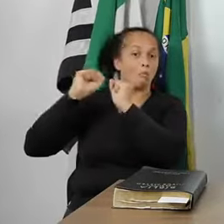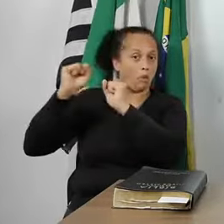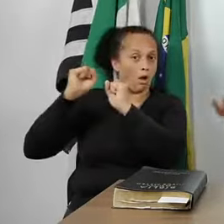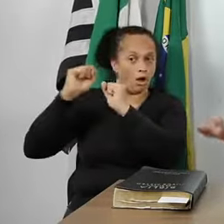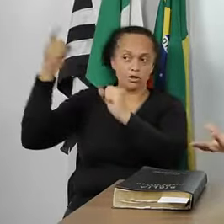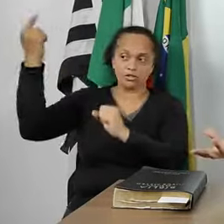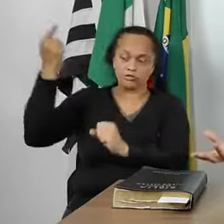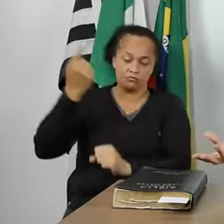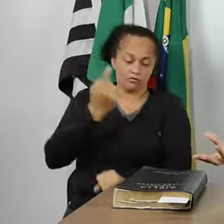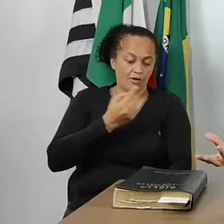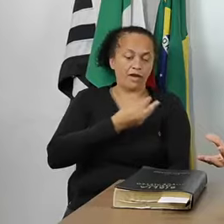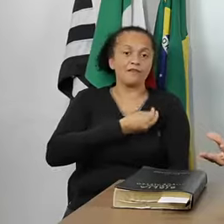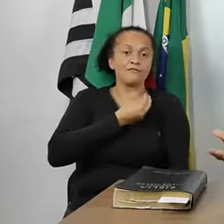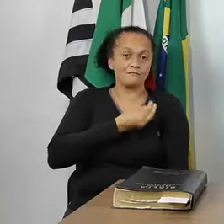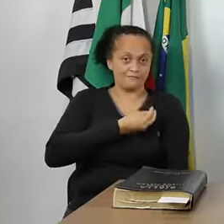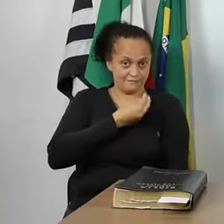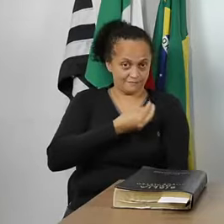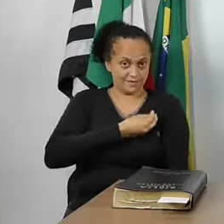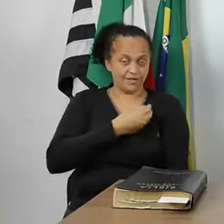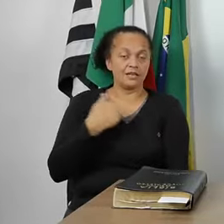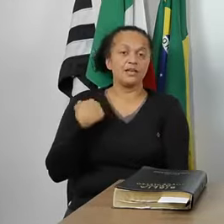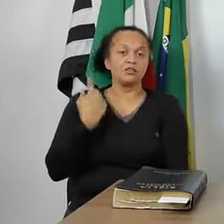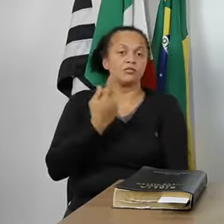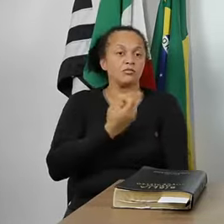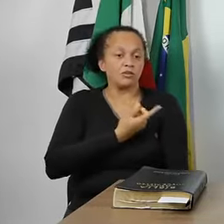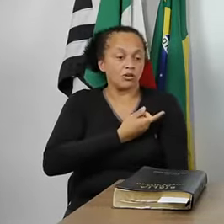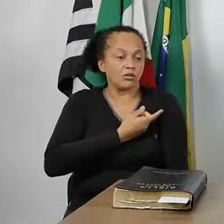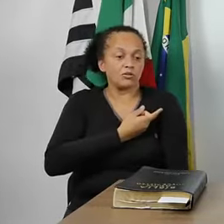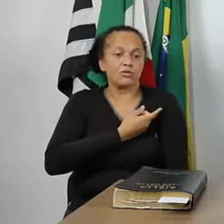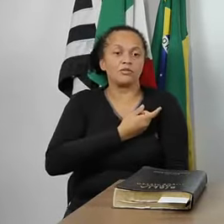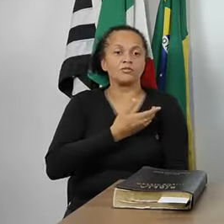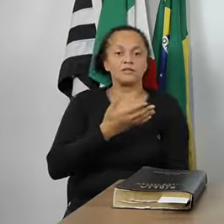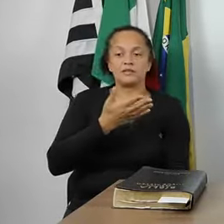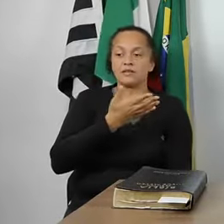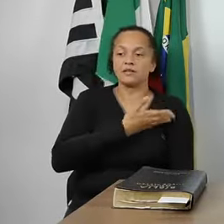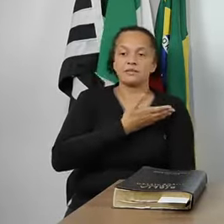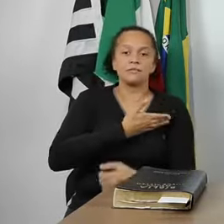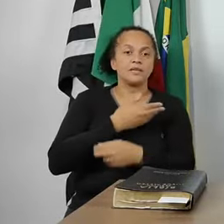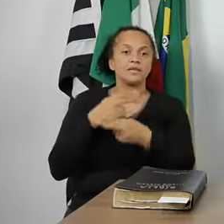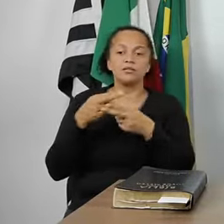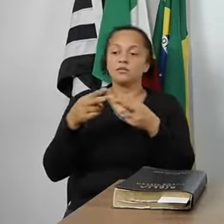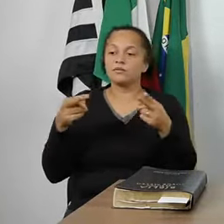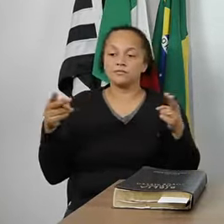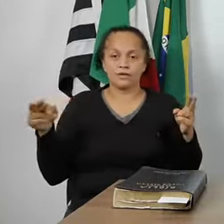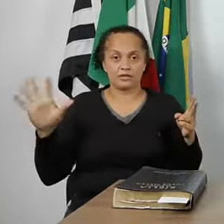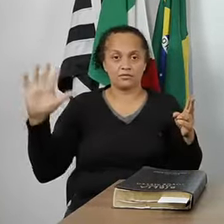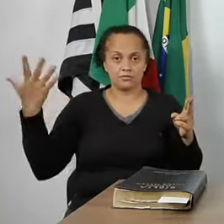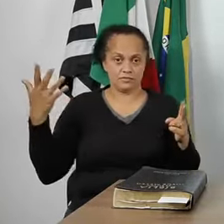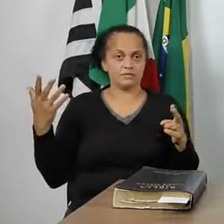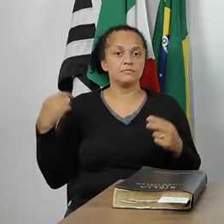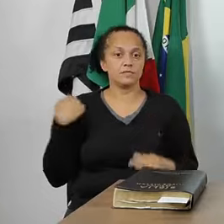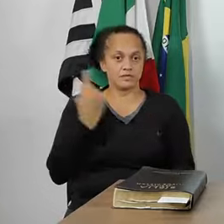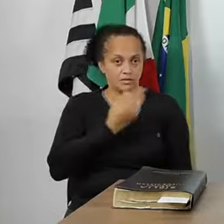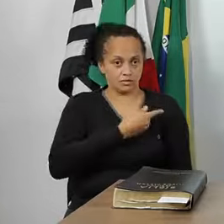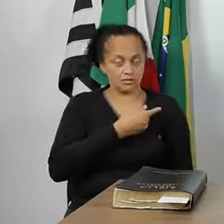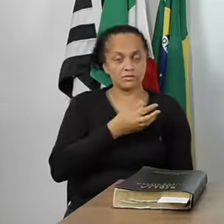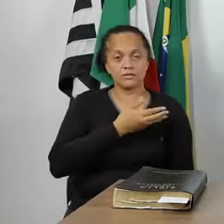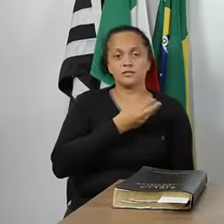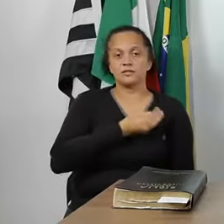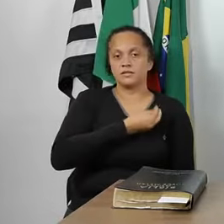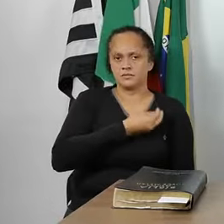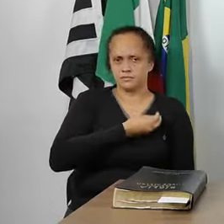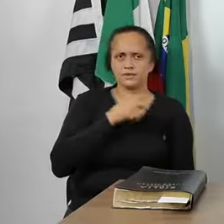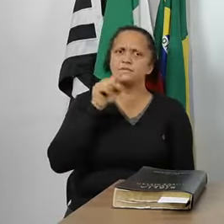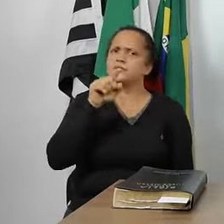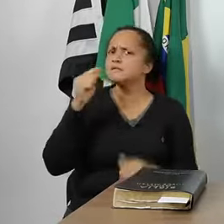e ao nosso próximo. Então, você precisa entender que o Senhor só vai poder agir na minha vida, na